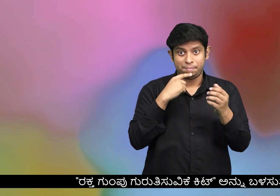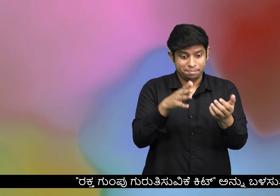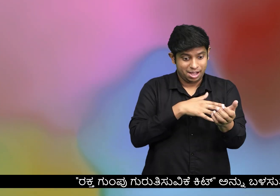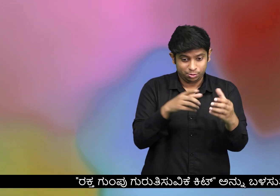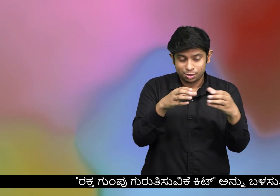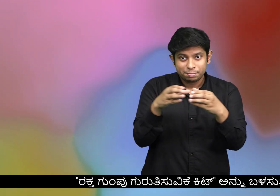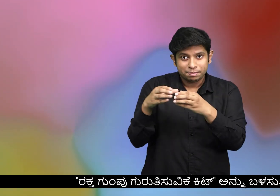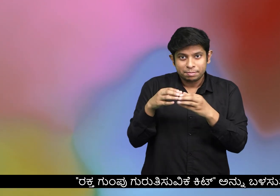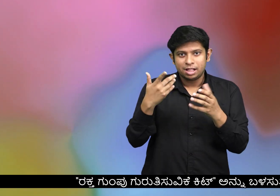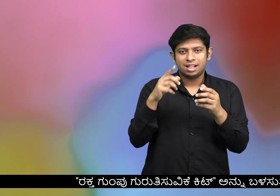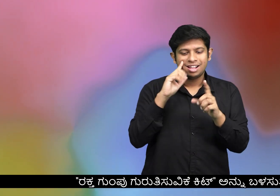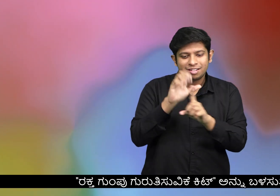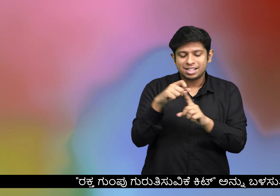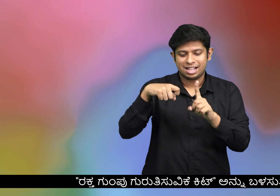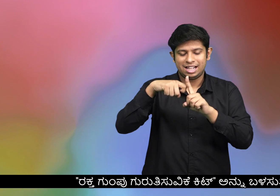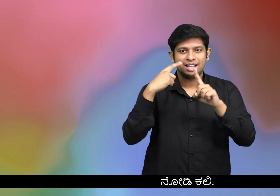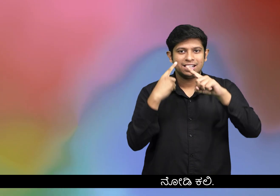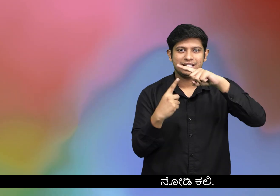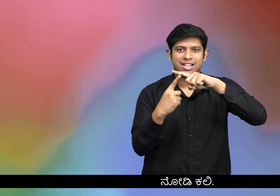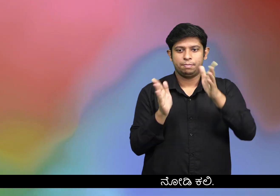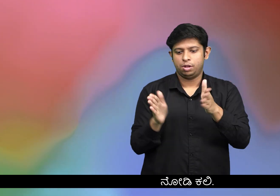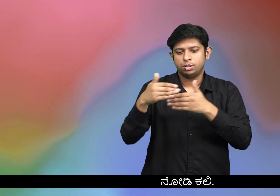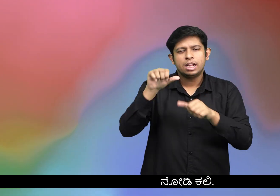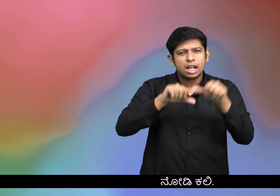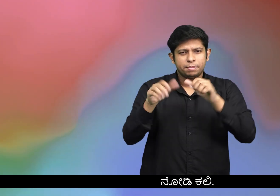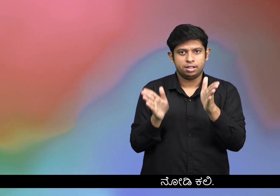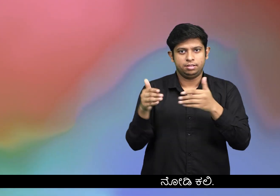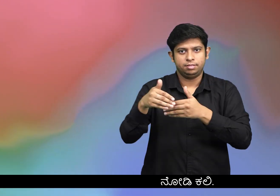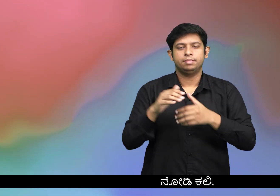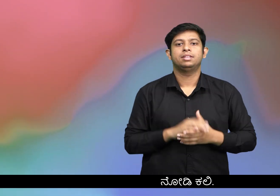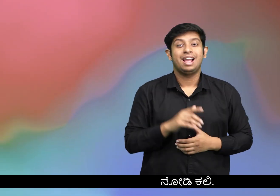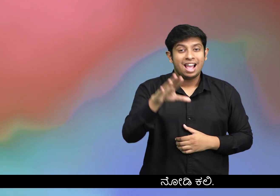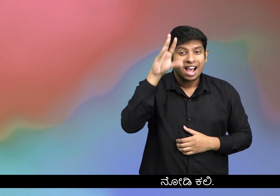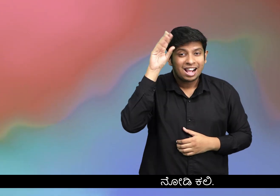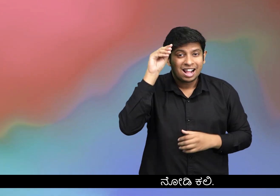ಅನ್ನು ಬಳಸುತ್ತದೆ. ನೋಡಿ, ಕಲಿರಿ.